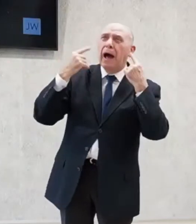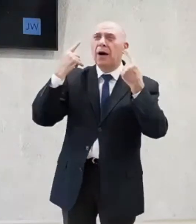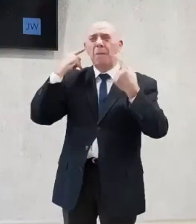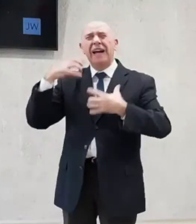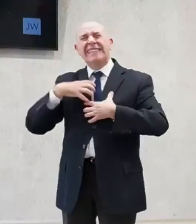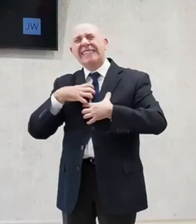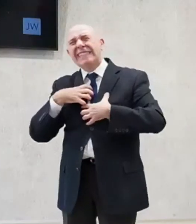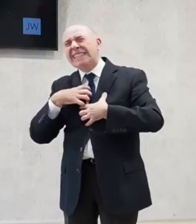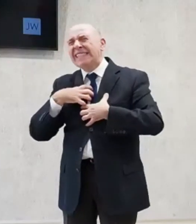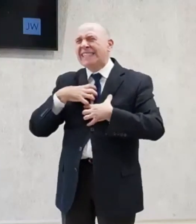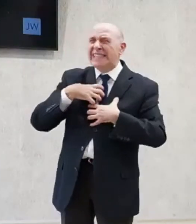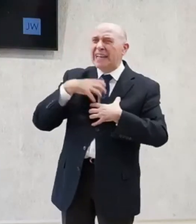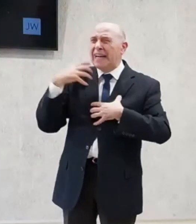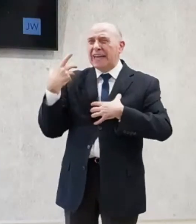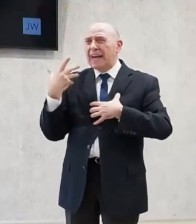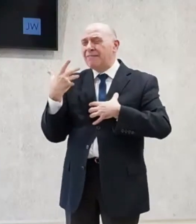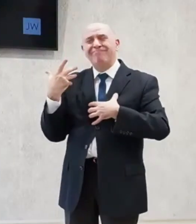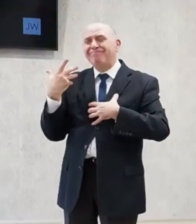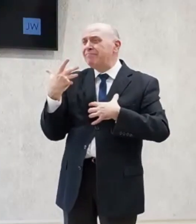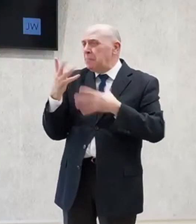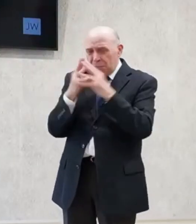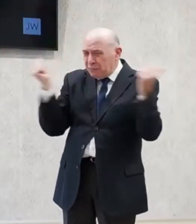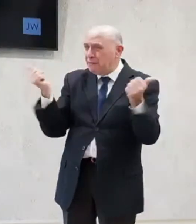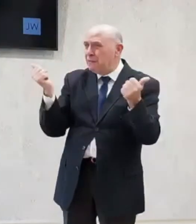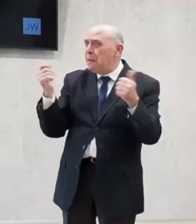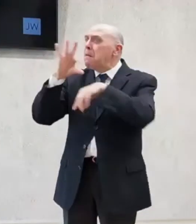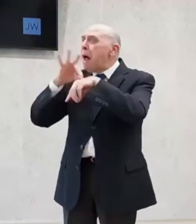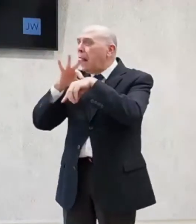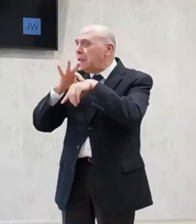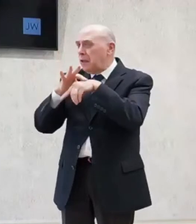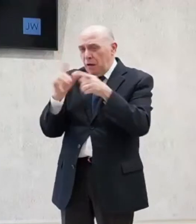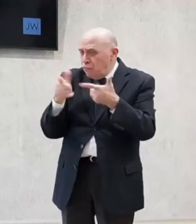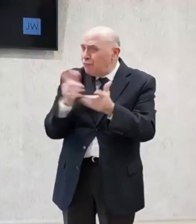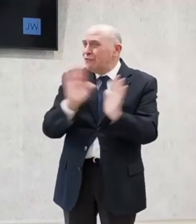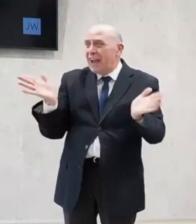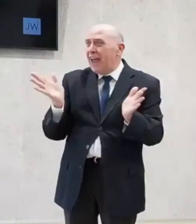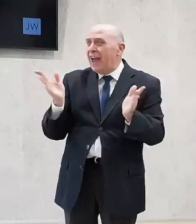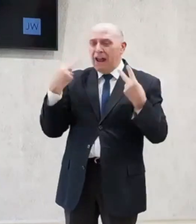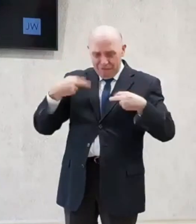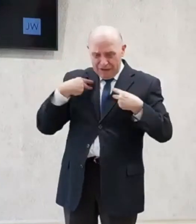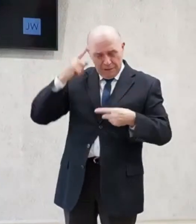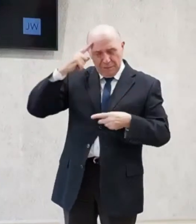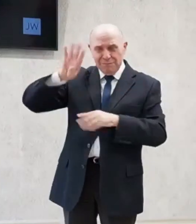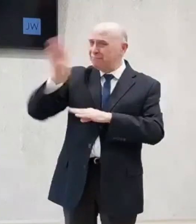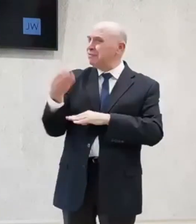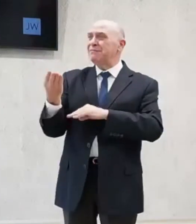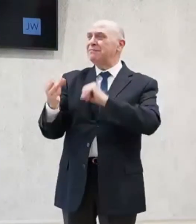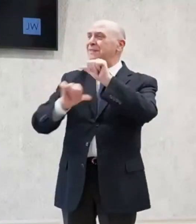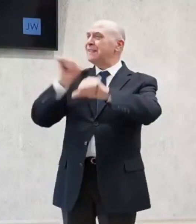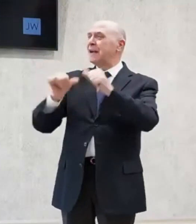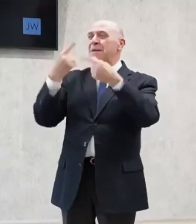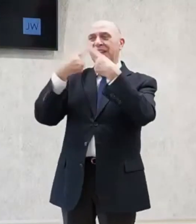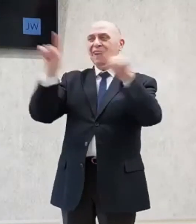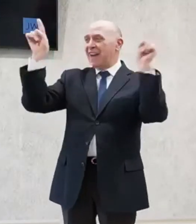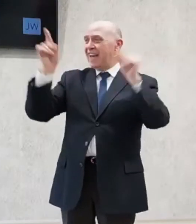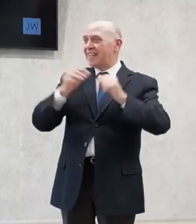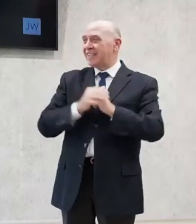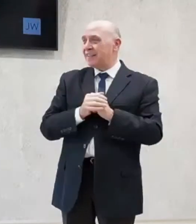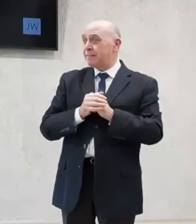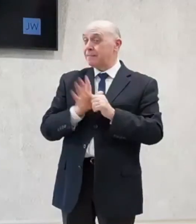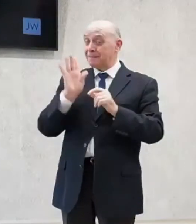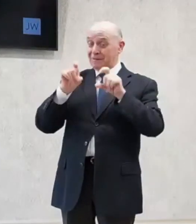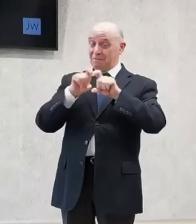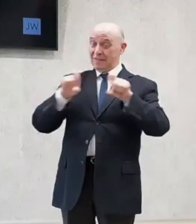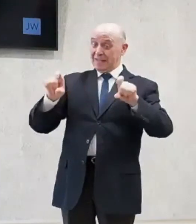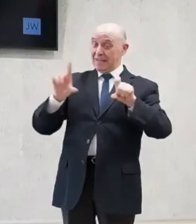nel senso che sarà una vita diversa anche le malattie che portano alla morte saranno eliminate Il versetto 5 Però